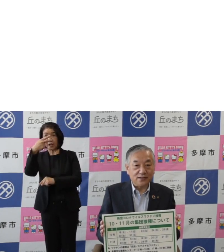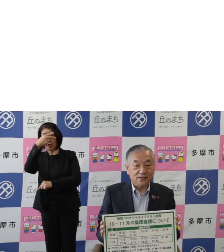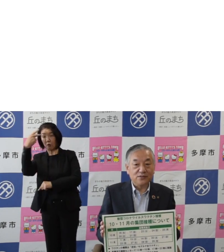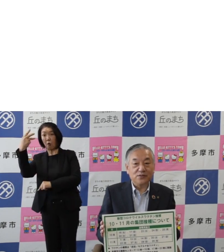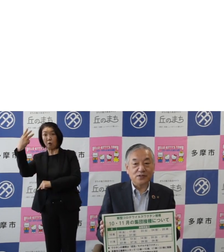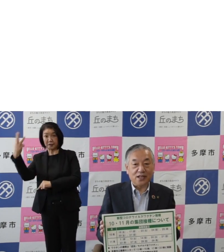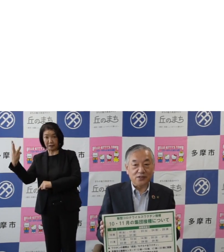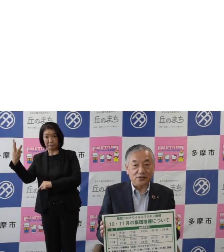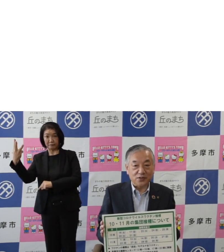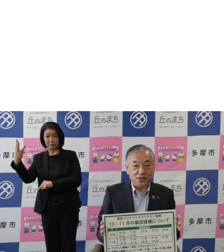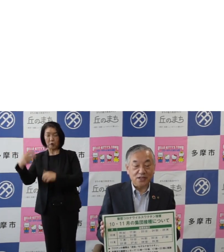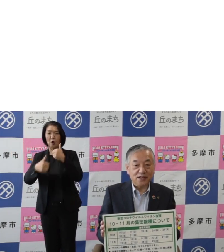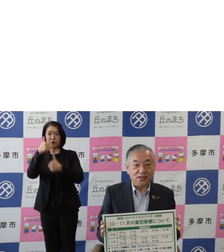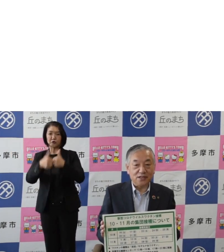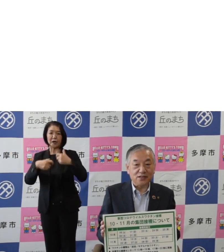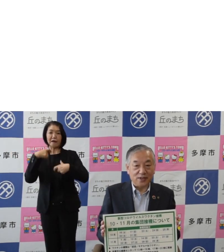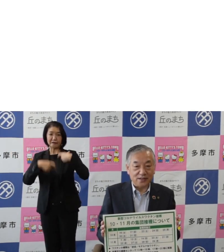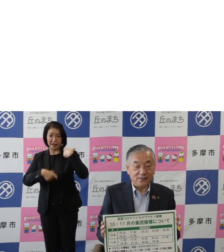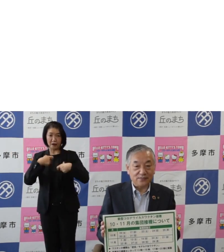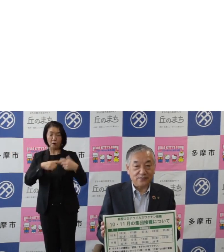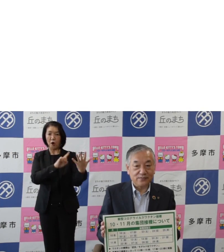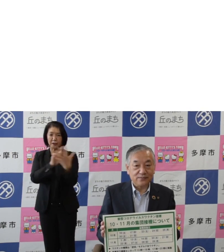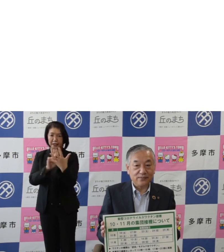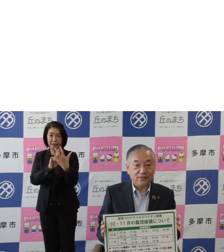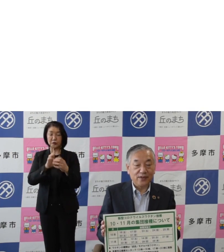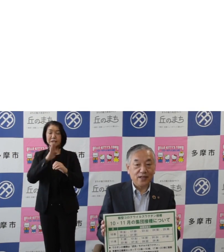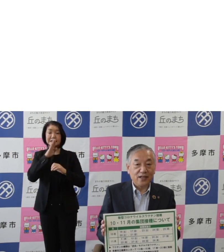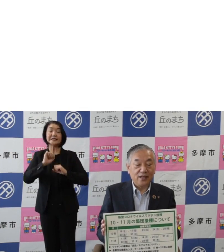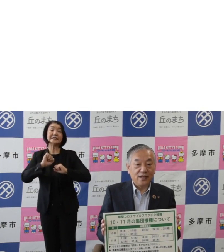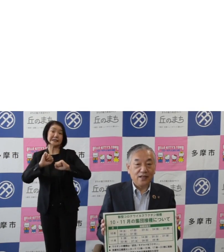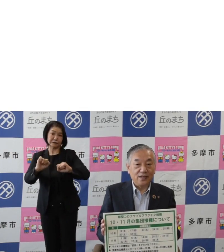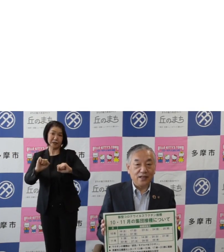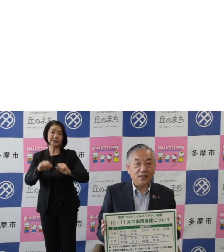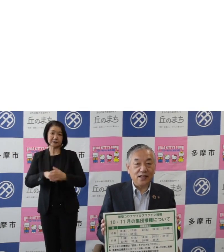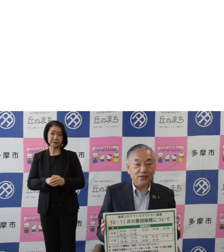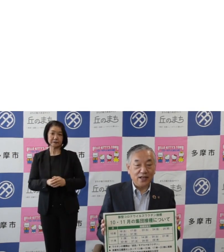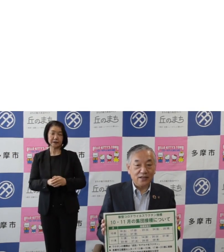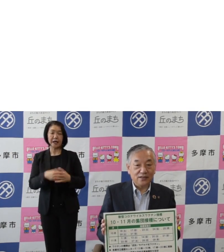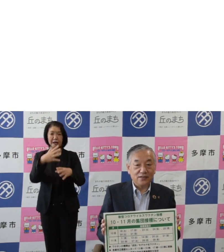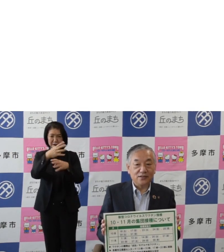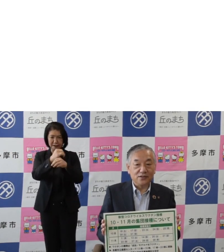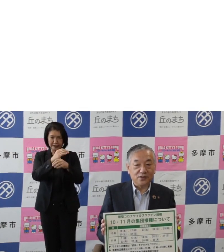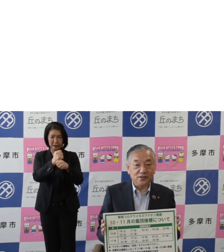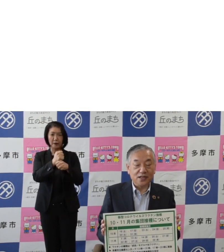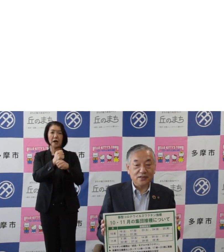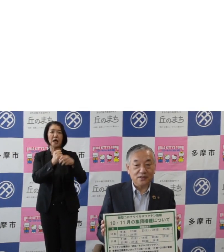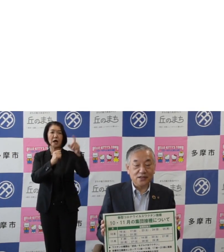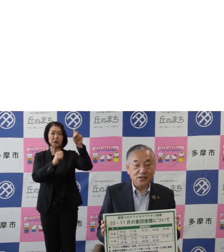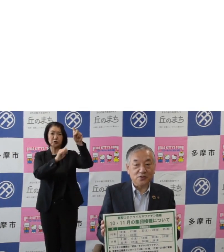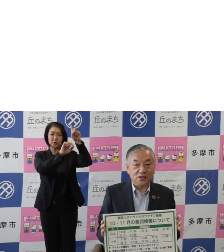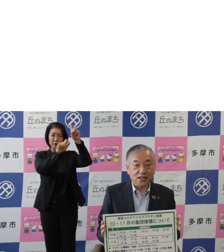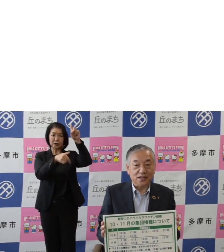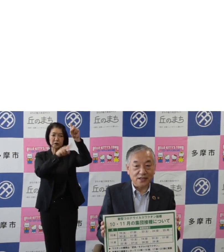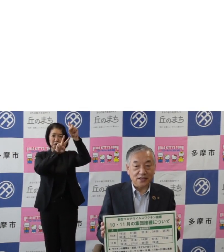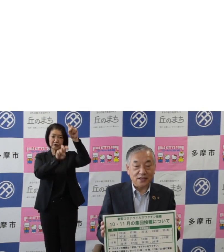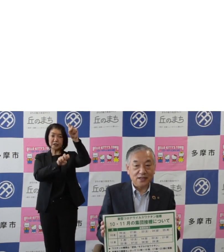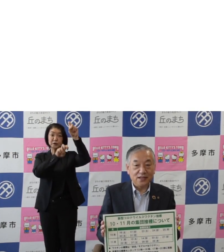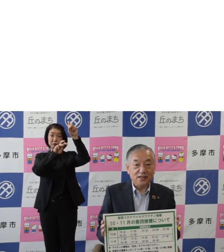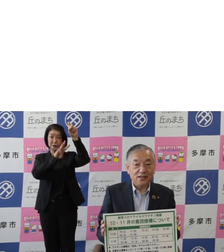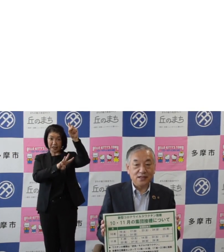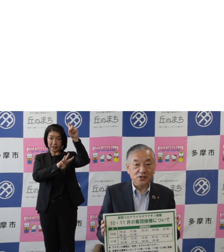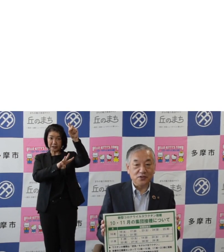3を対象とし実施します。日程は10月23